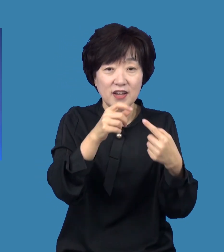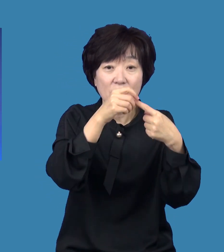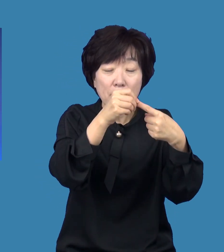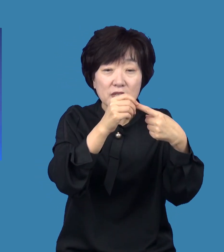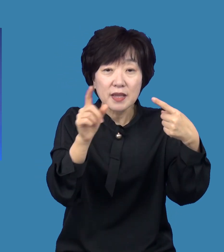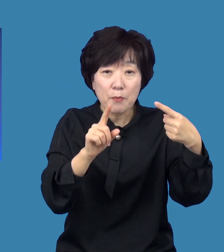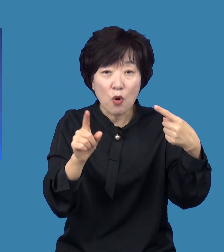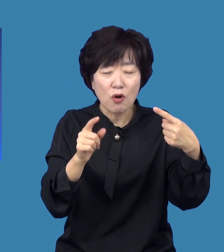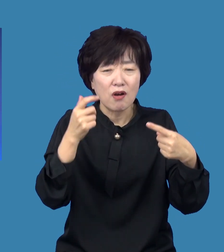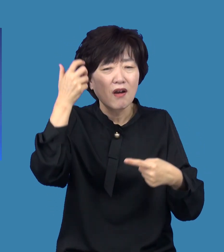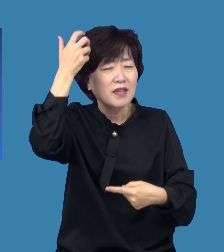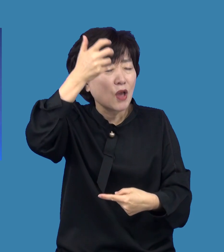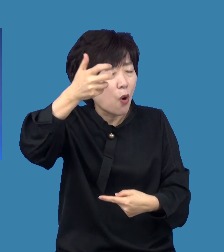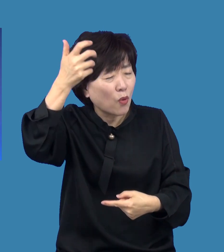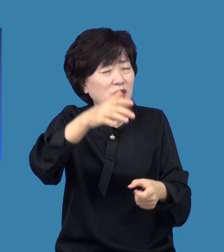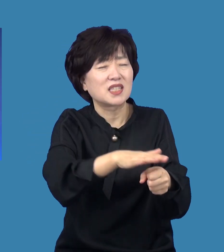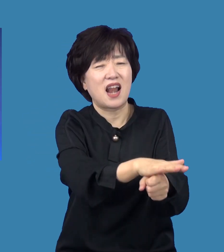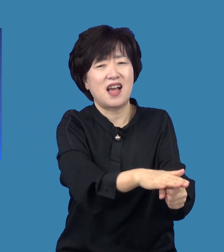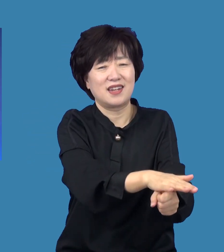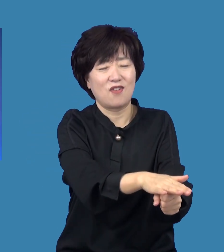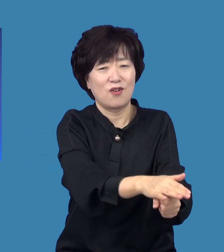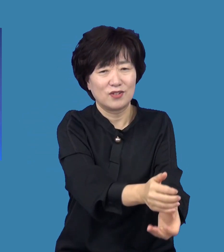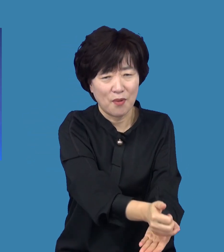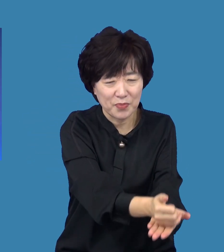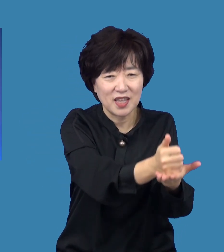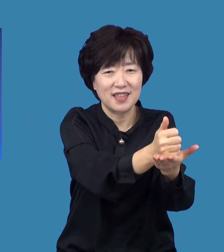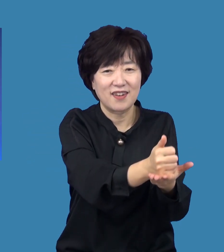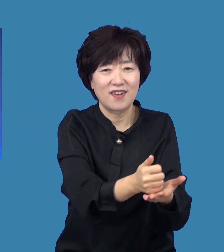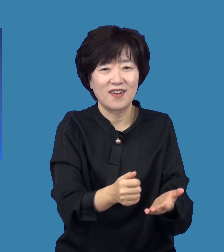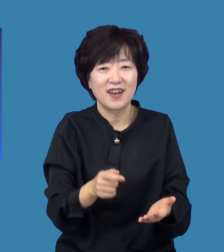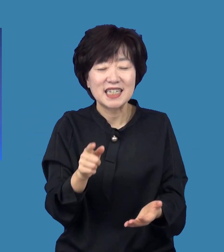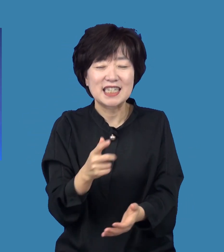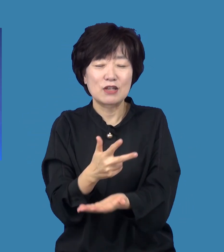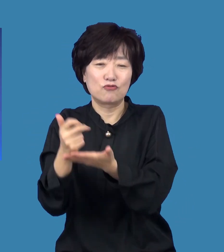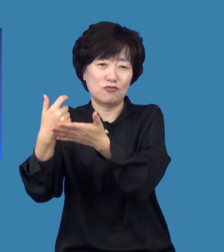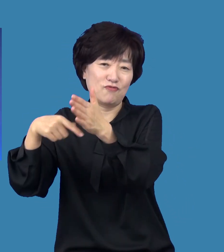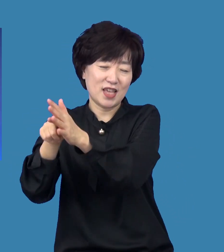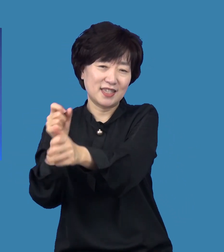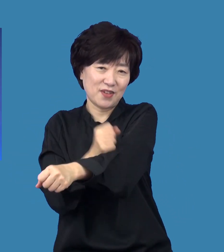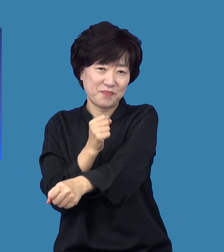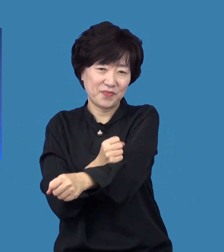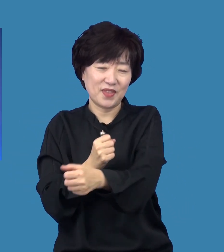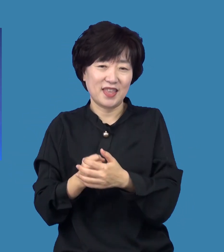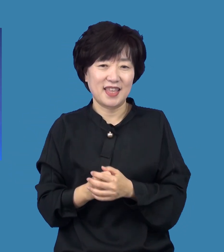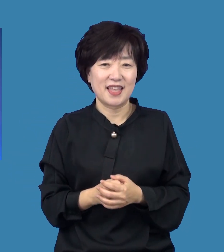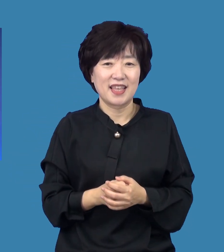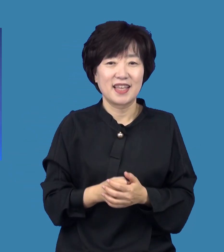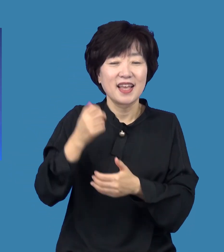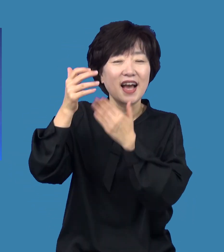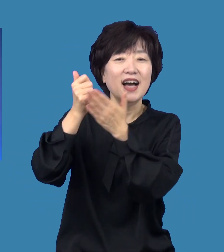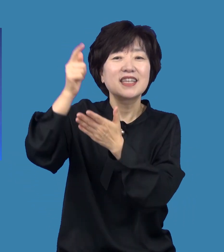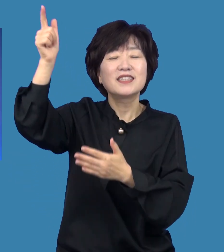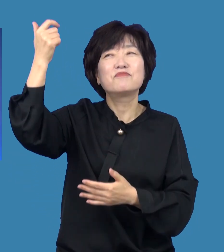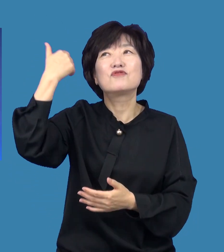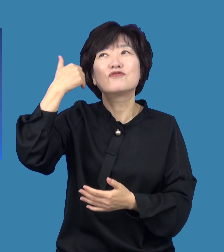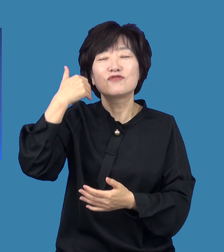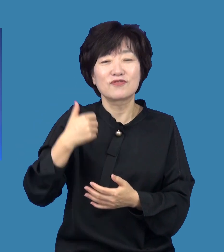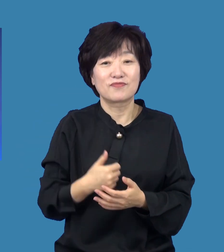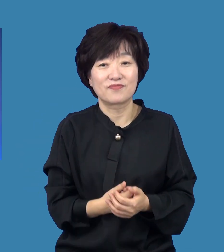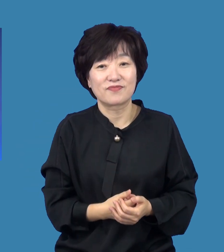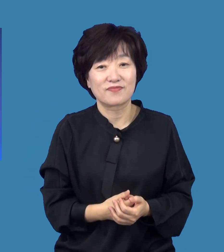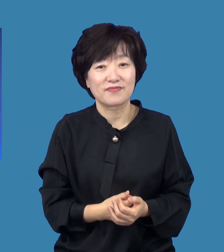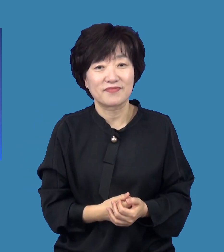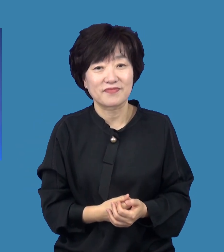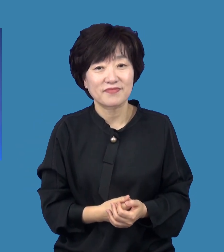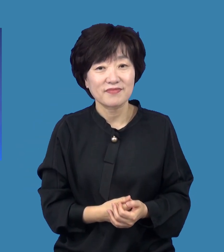영혼들을 사랑하고 섬기는 거예요. 그게 주를 위해 힘쓰는 거예요. 우리 하나님은 어떤 분이시냐면